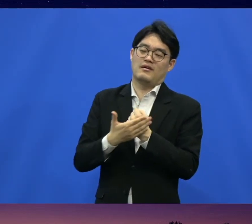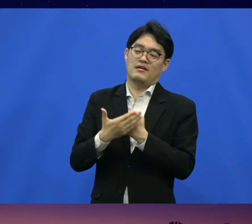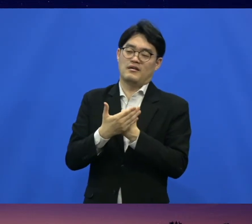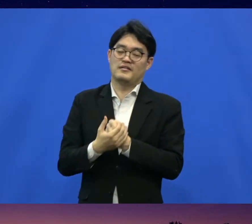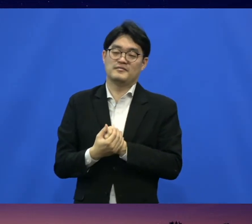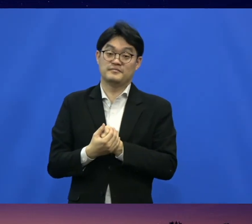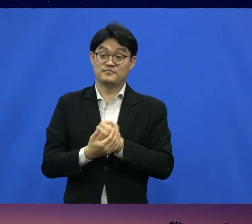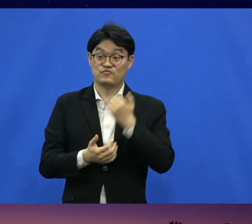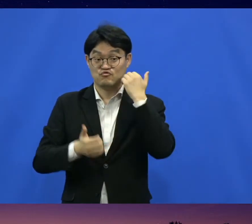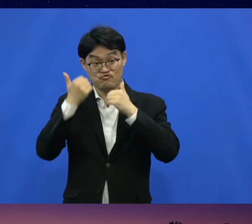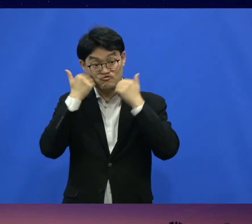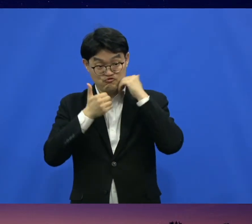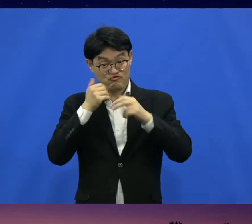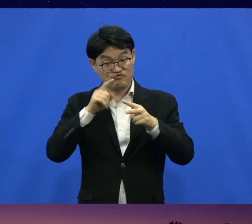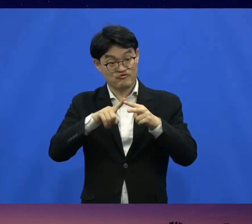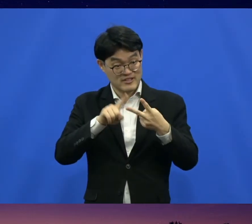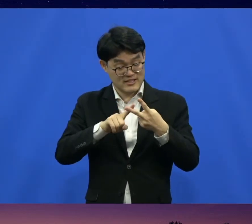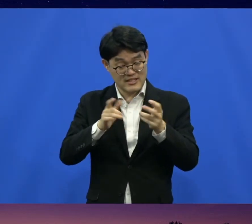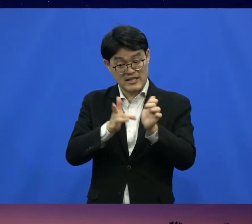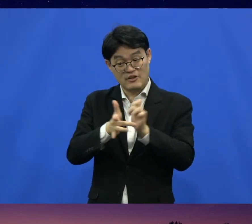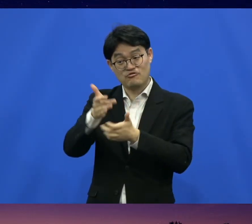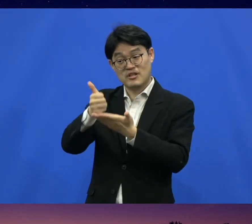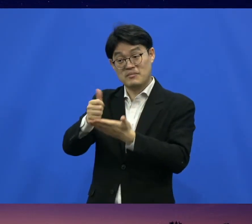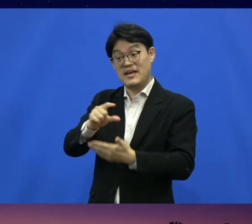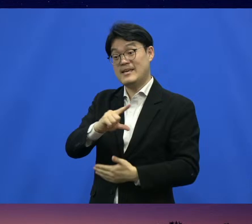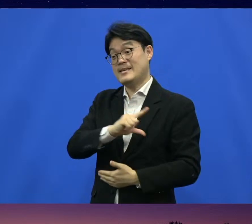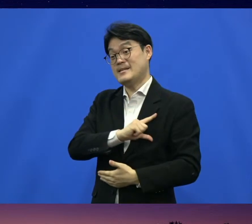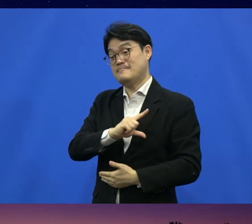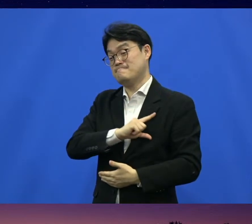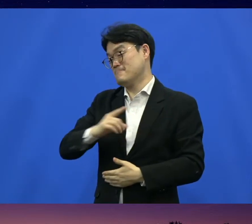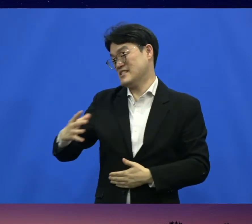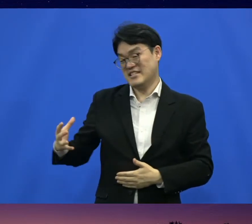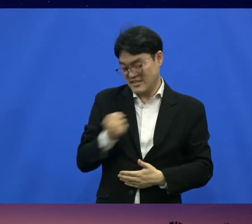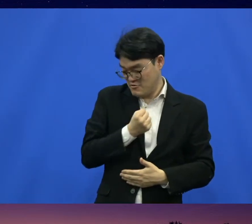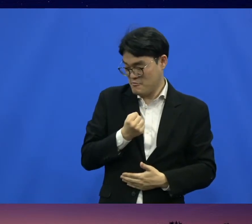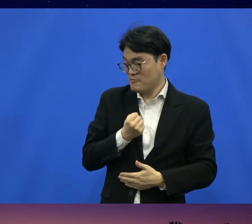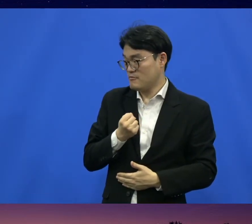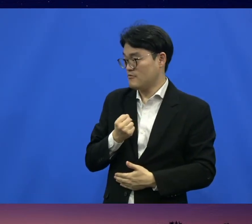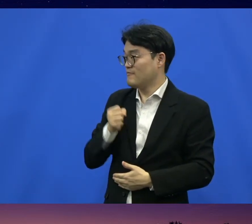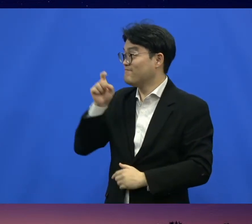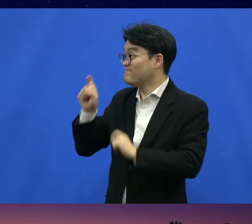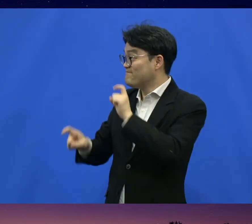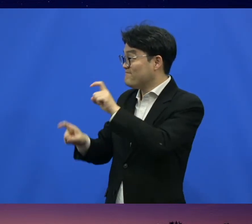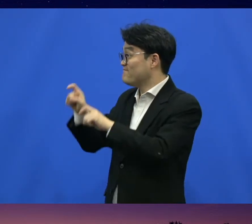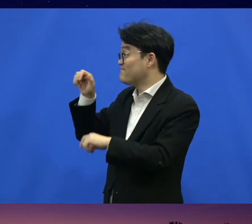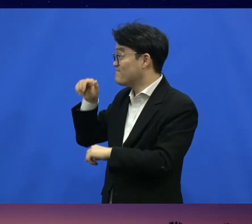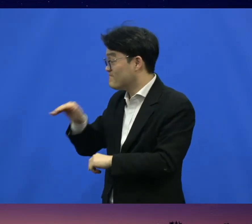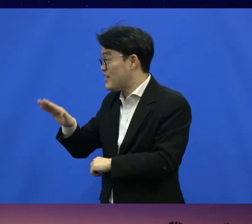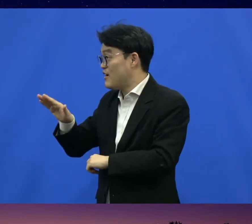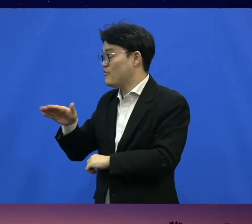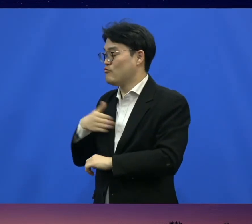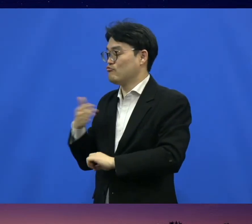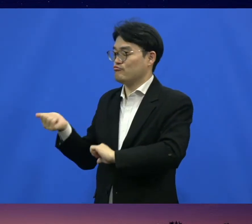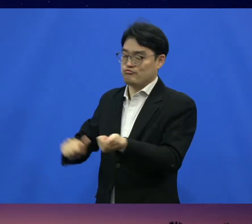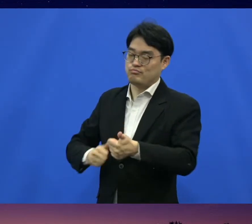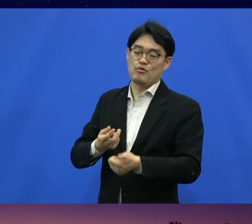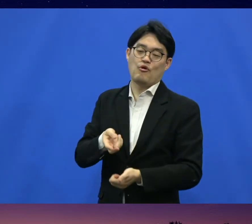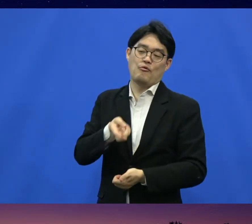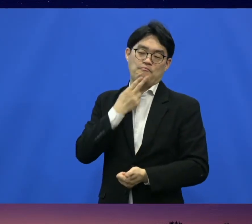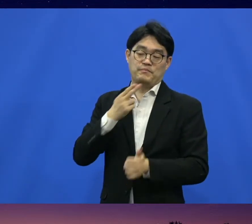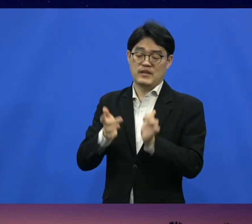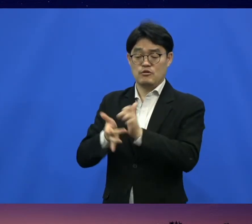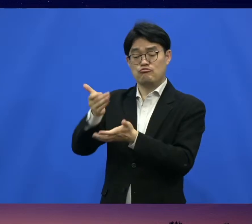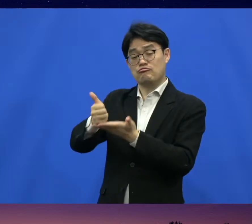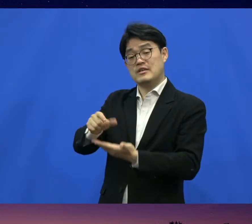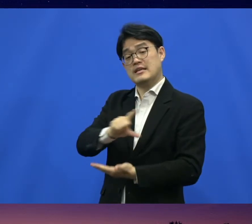누구든지 예수의 이름으로 나아가기만 하면 된다는 거예요. 그 예수의 이름만 붙들면 죽지 않는다. 그 예수의 이름의